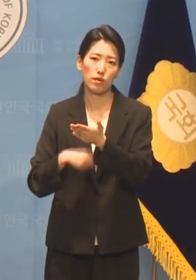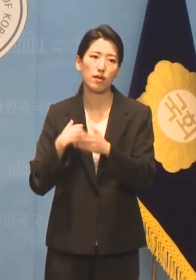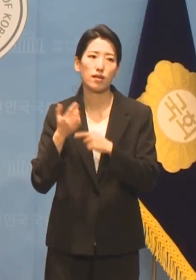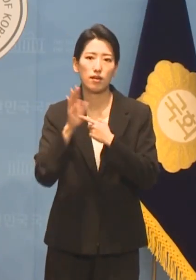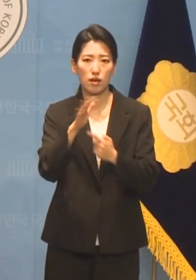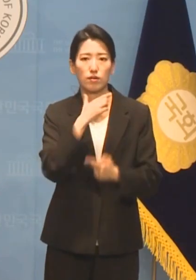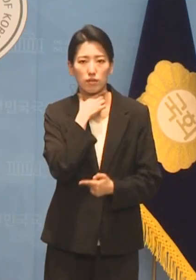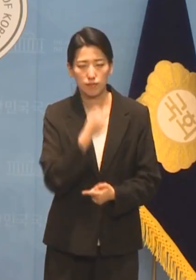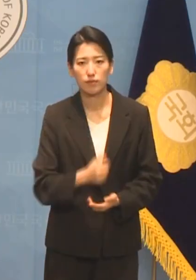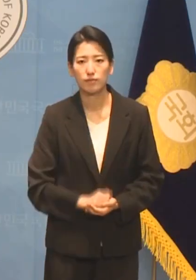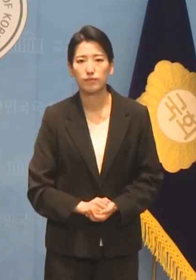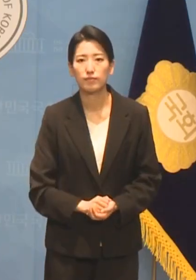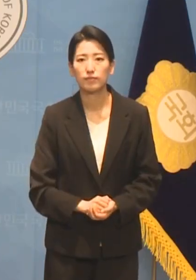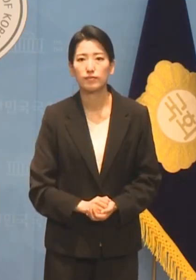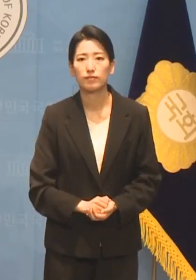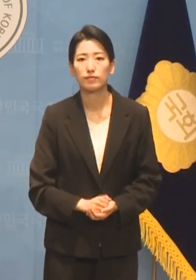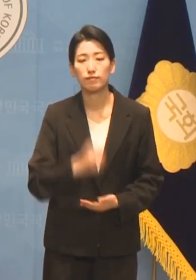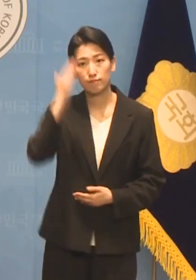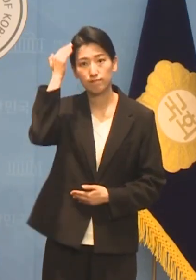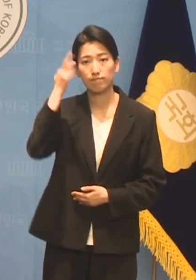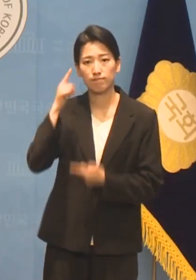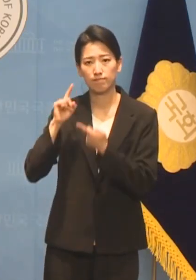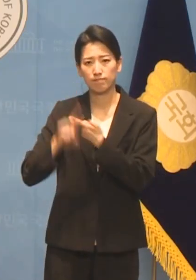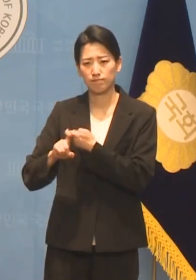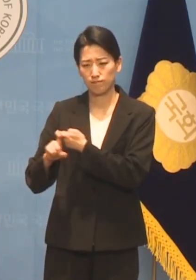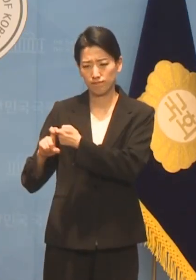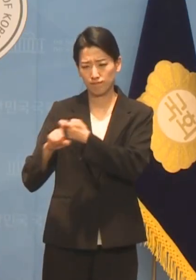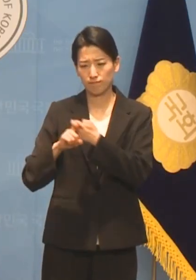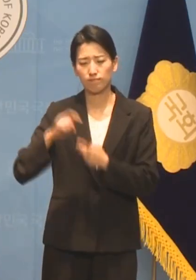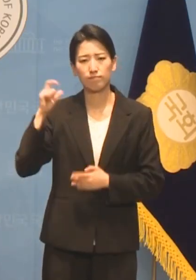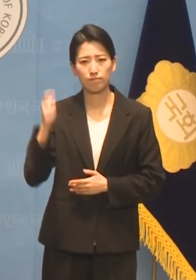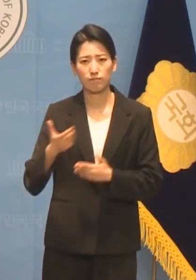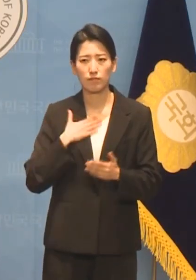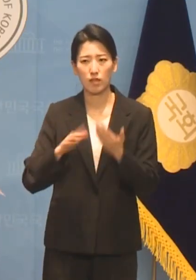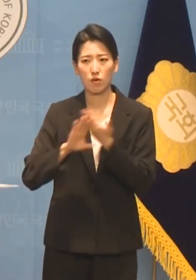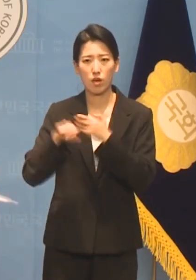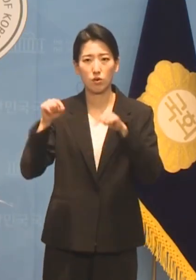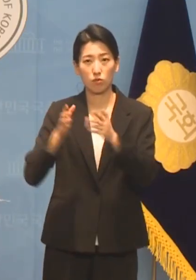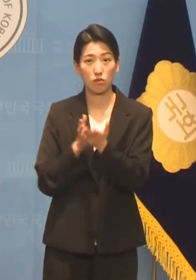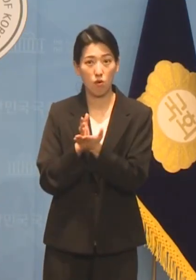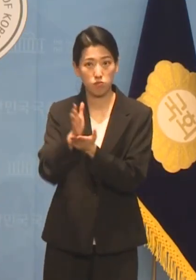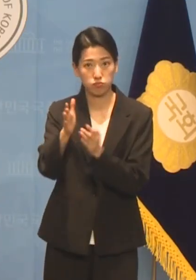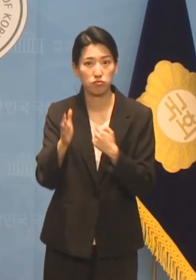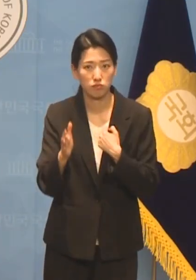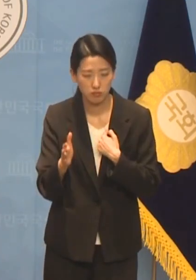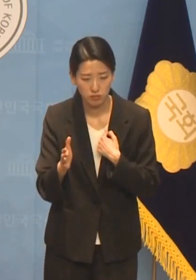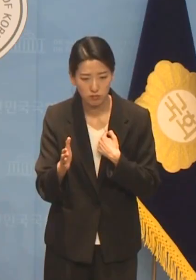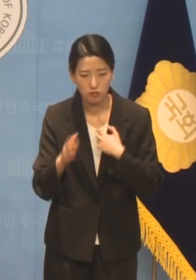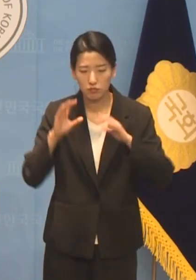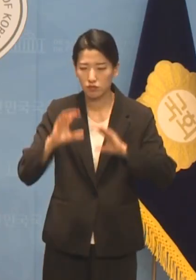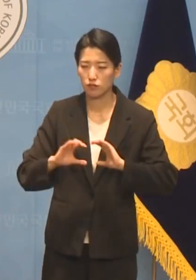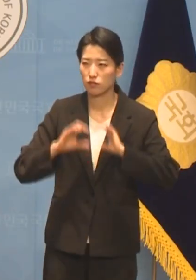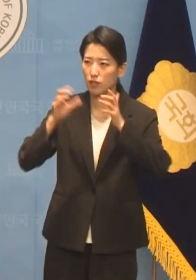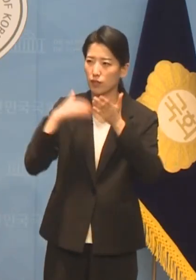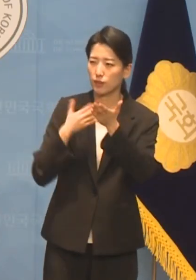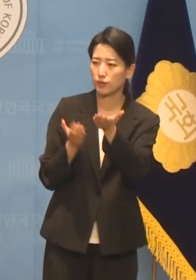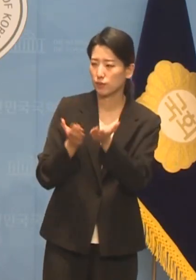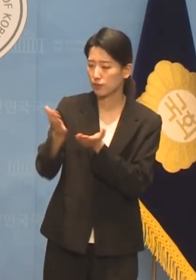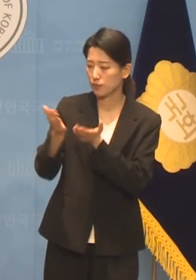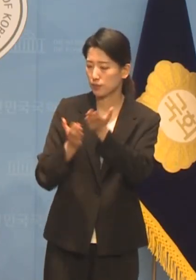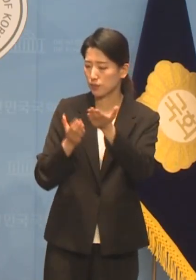말씀드립니다. 강력한 한미동맹과 저희 외교 전문성을 바탕으로 글로벌 통상협상에서